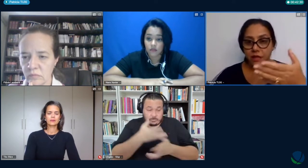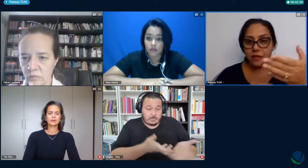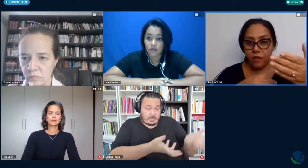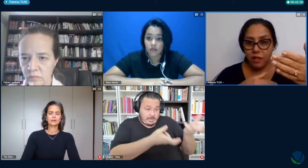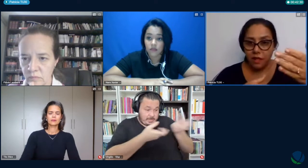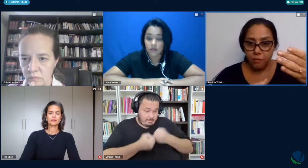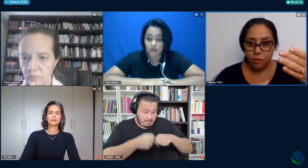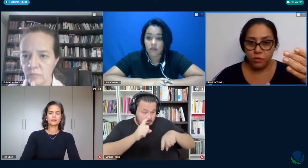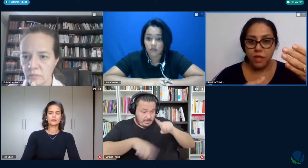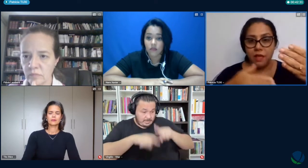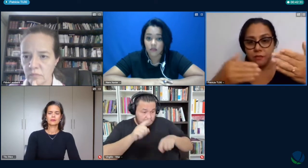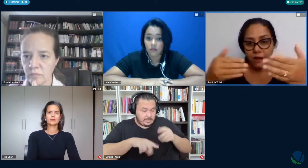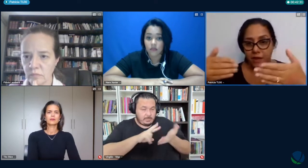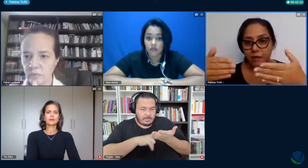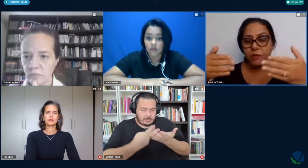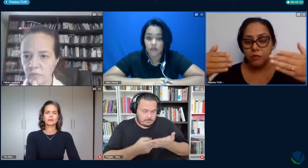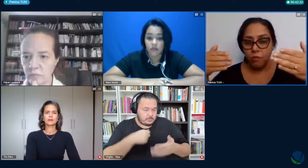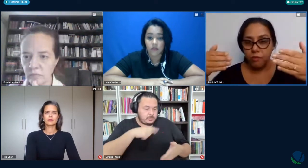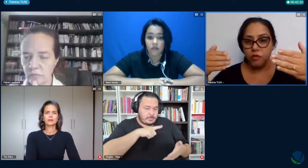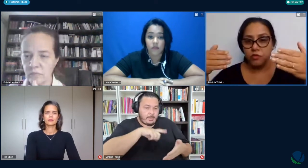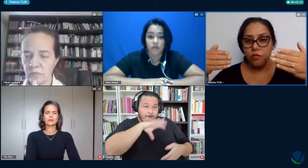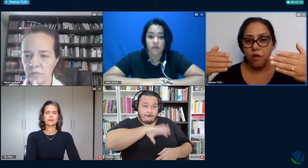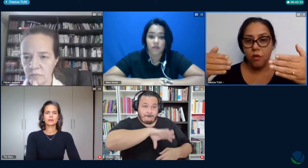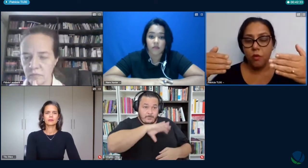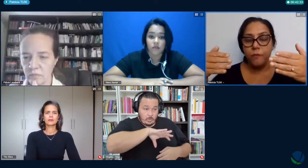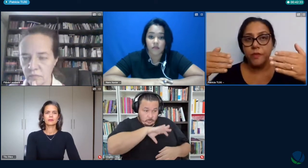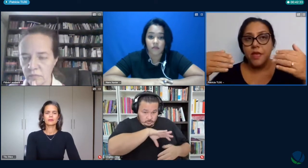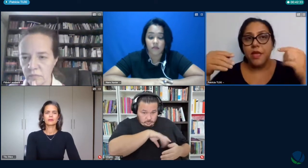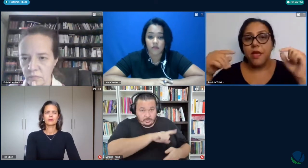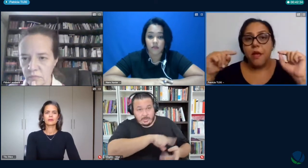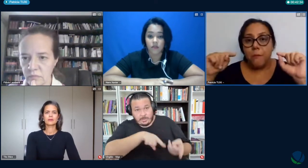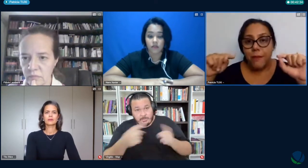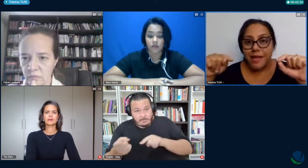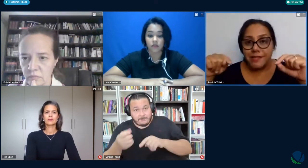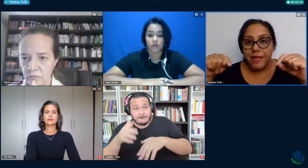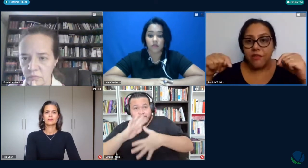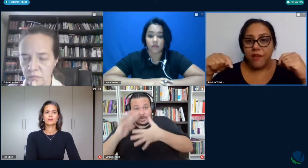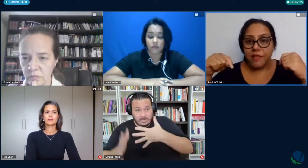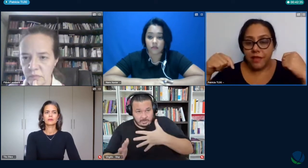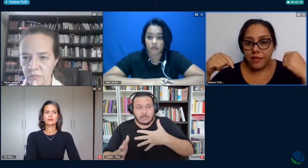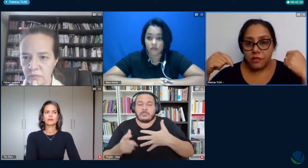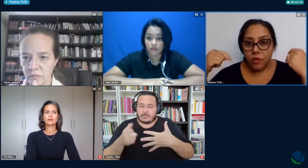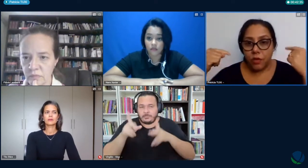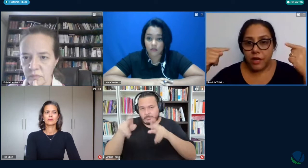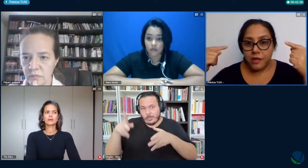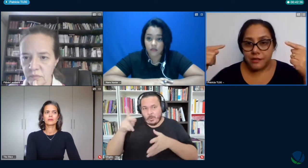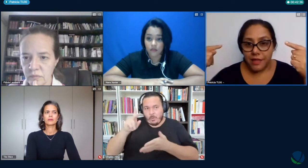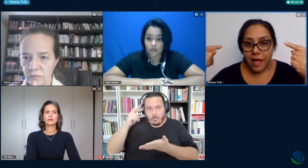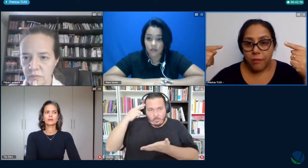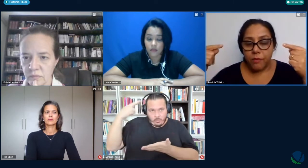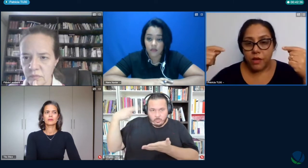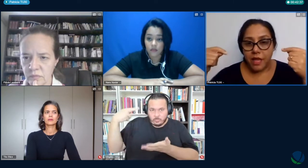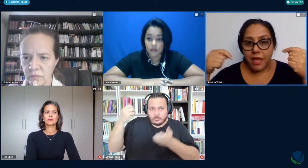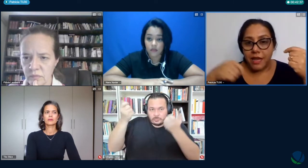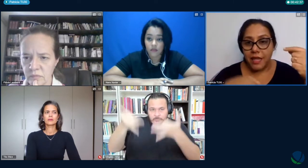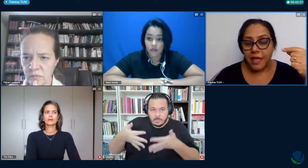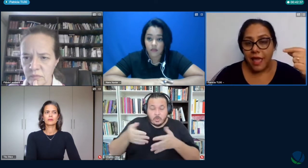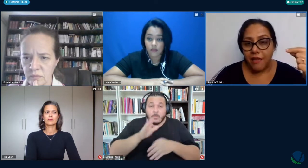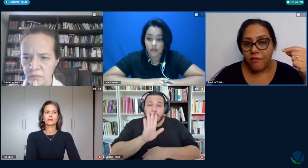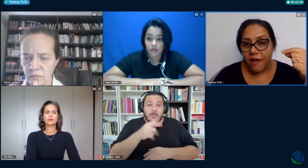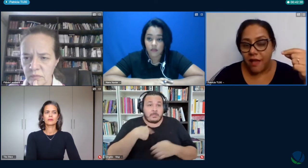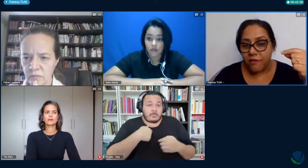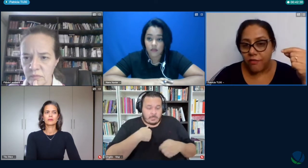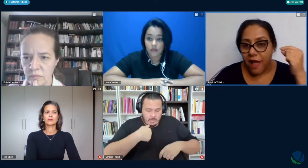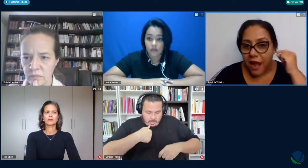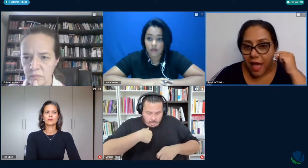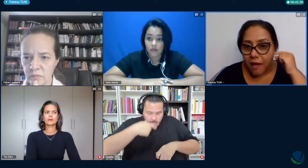tradução, né? Então, ele tem português para Libras, como o professor falou, mas ele vai ter que se organizar porque